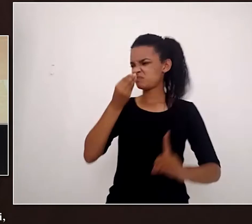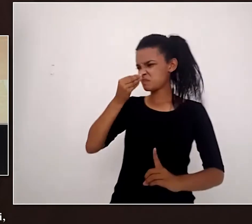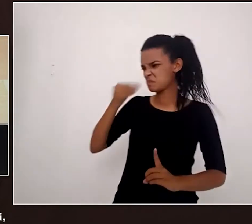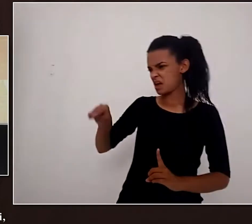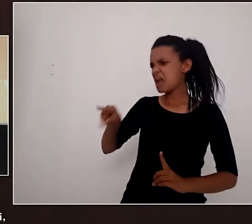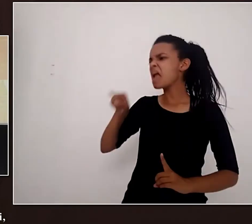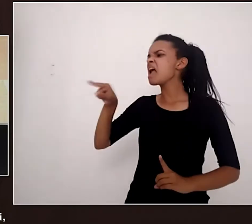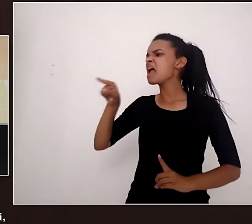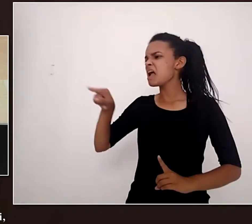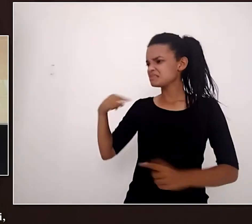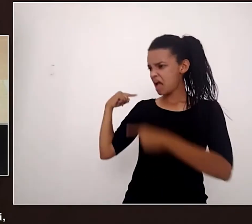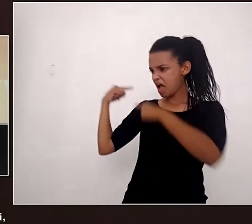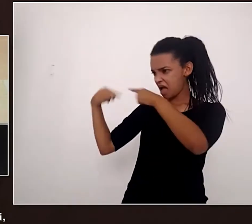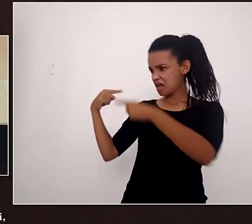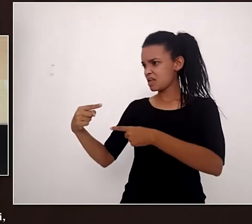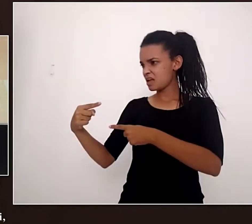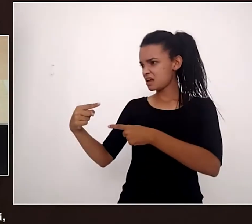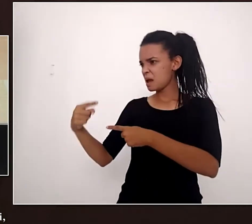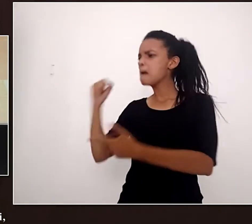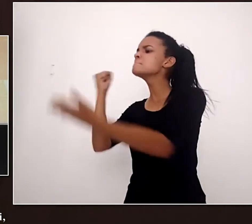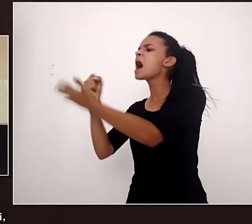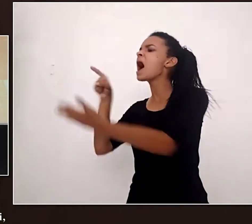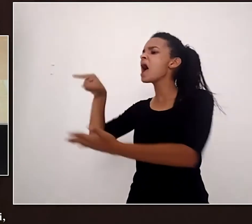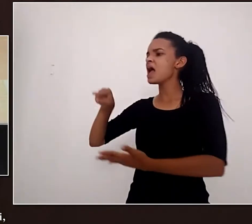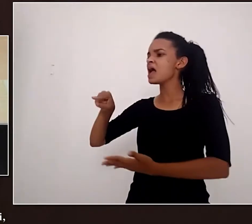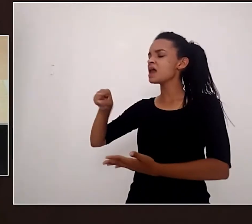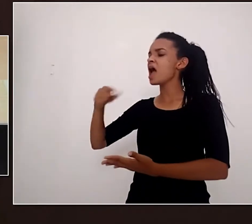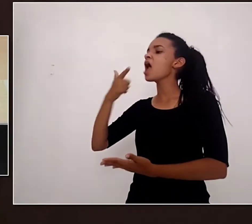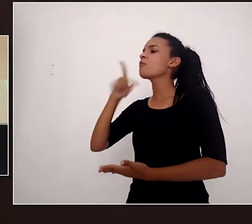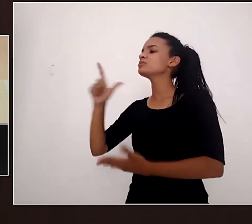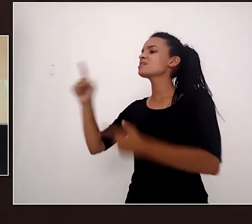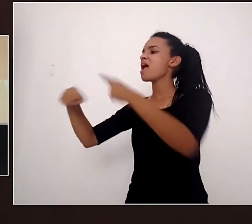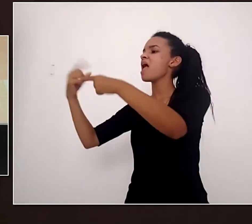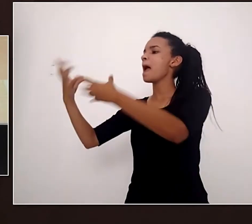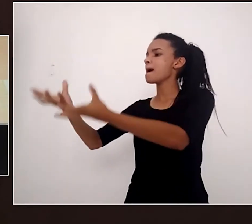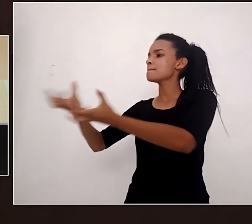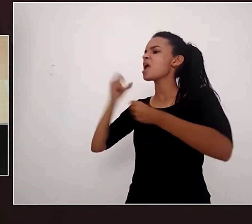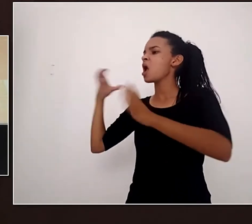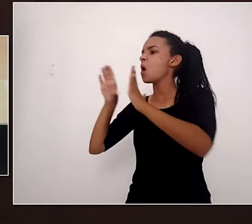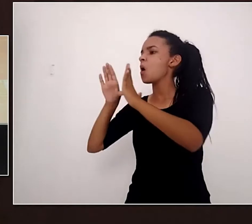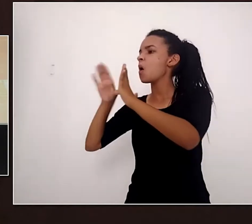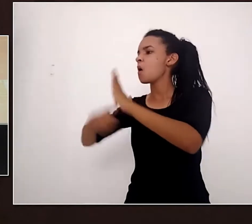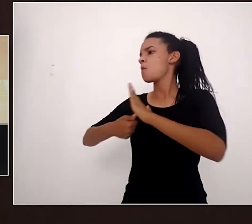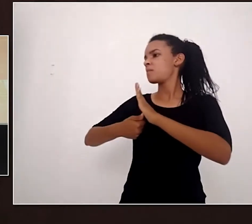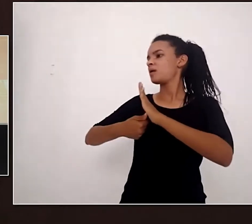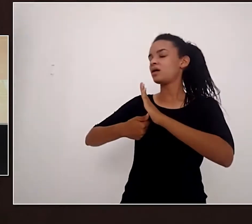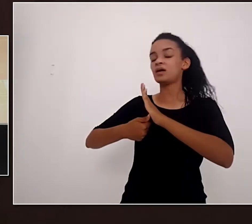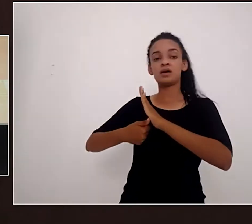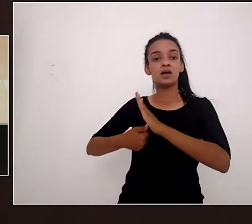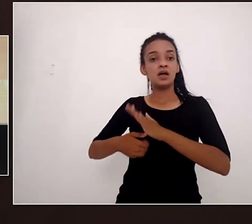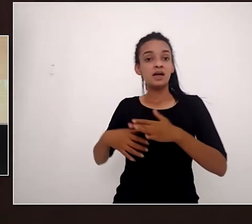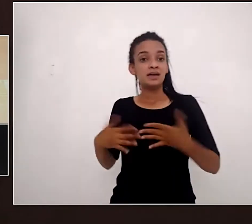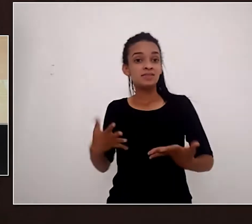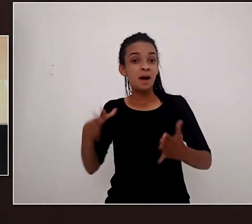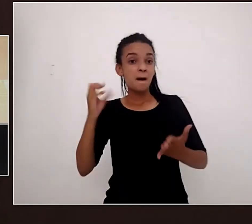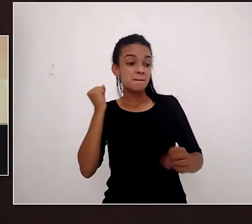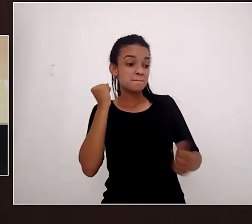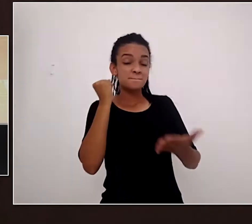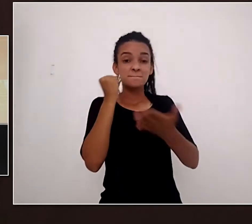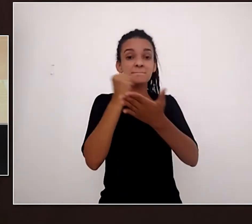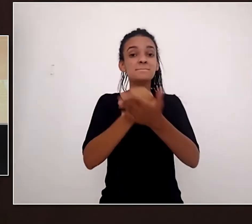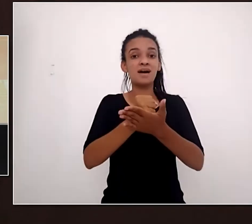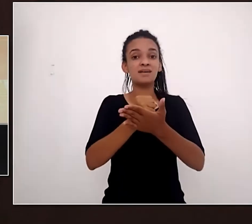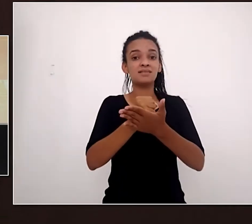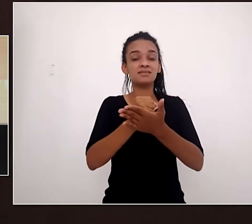que a herança venha a ser nossa. E lançando-o fora da vinha, o mataram. Que lhes fará, pois o dono